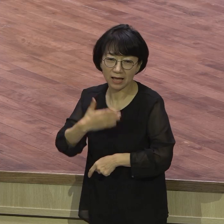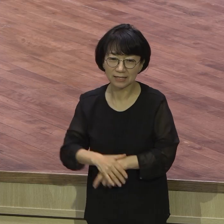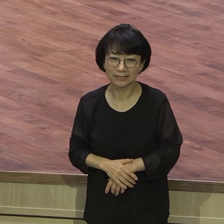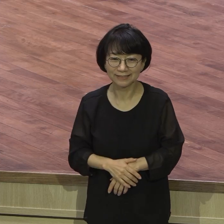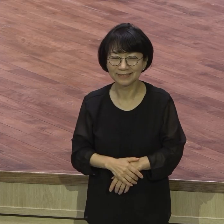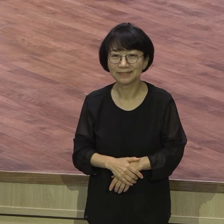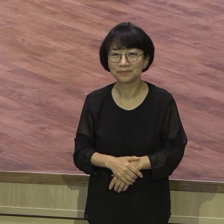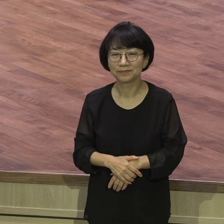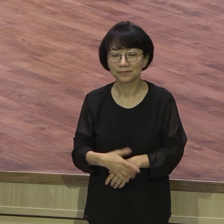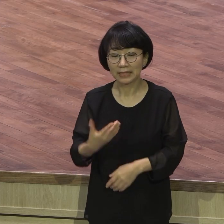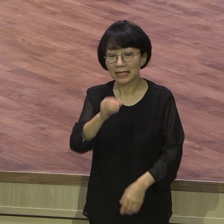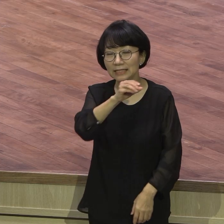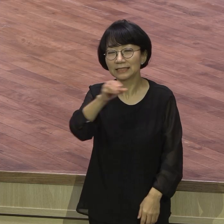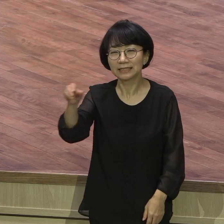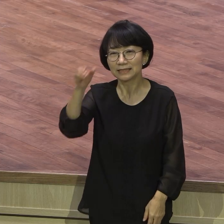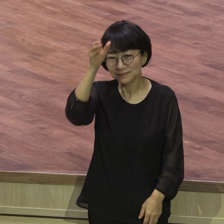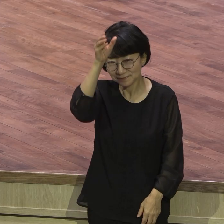그게 십자가예요.